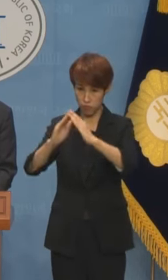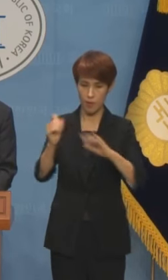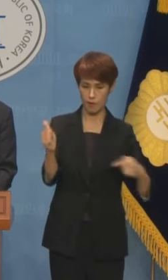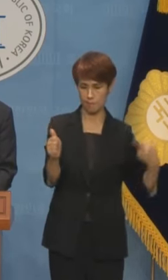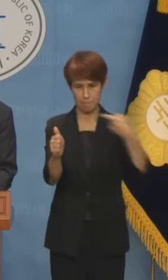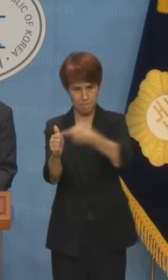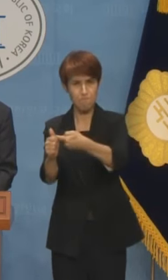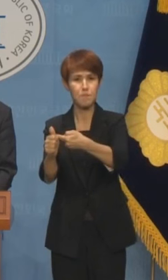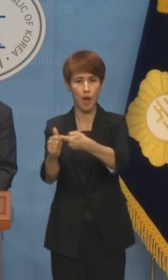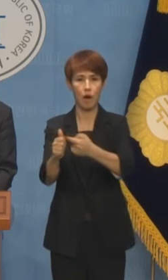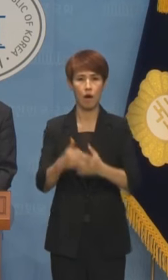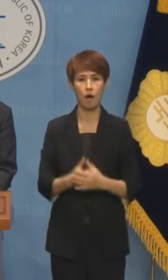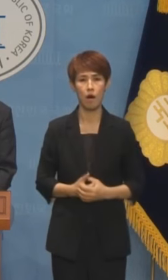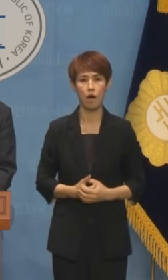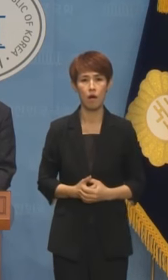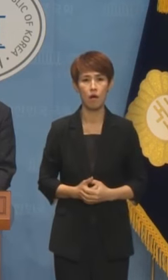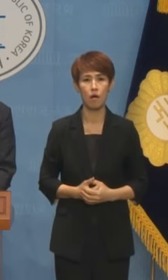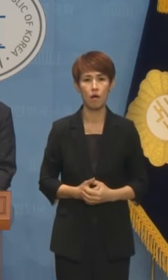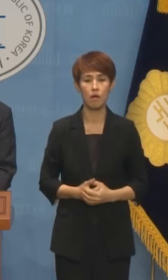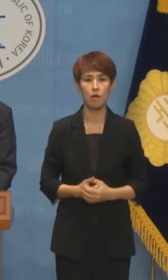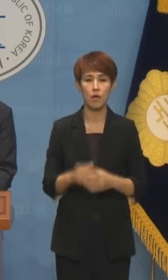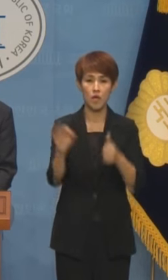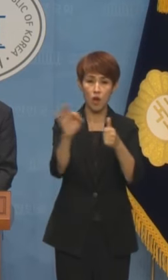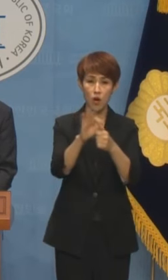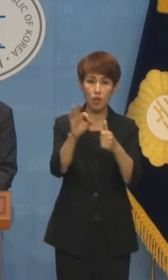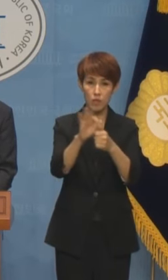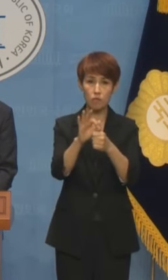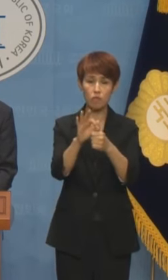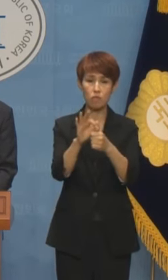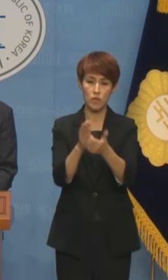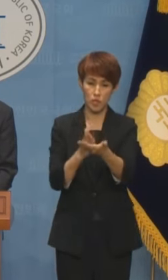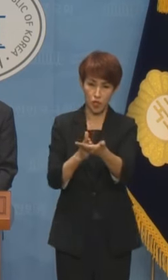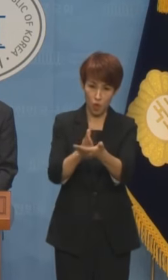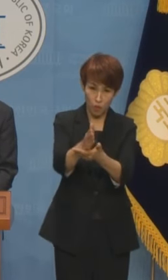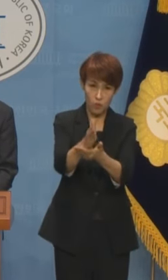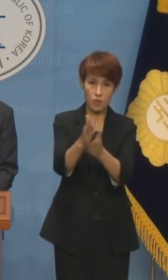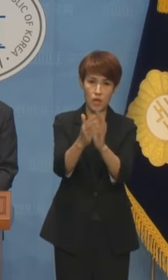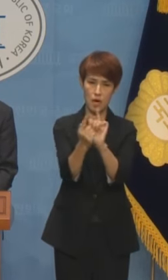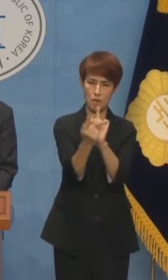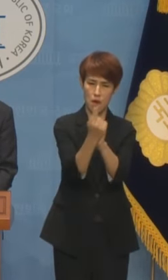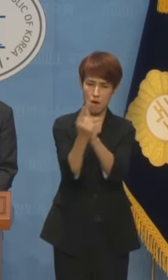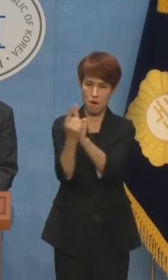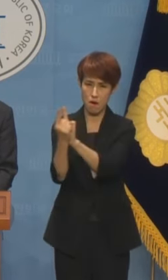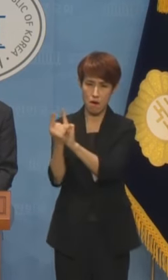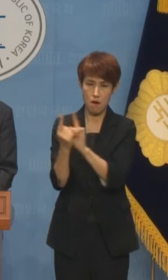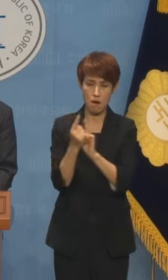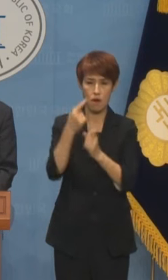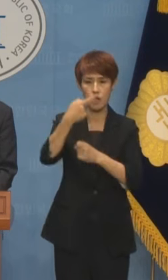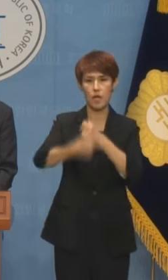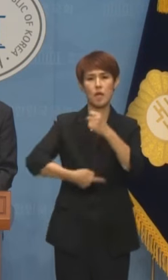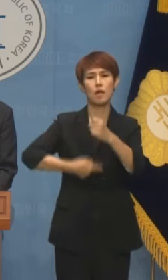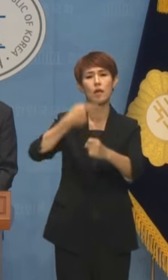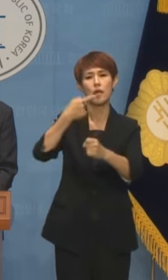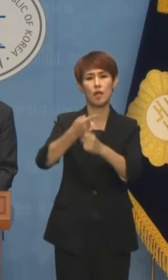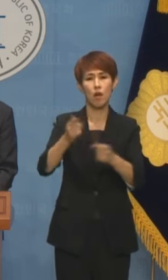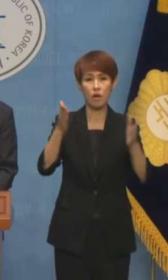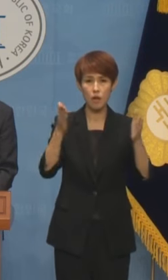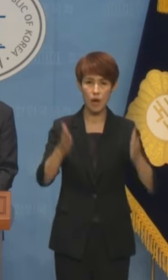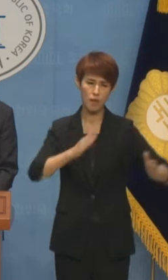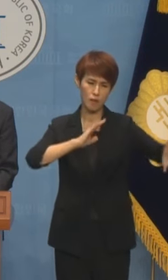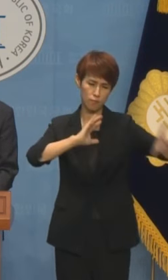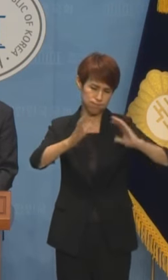참여해왔다. 우리나라의 대표적 연금 전문가를 망난하여 1년여 걸친 치열한